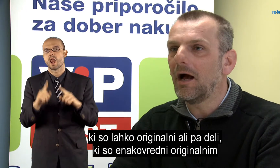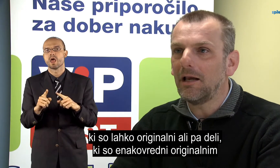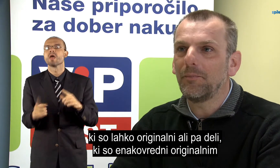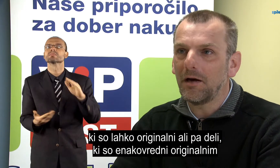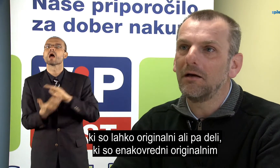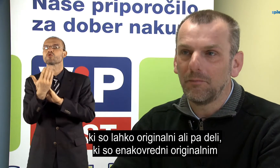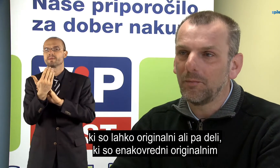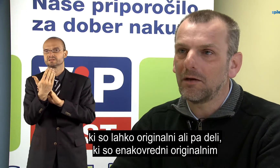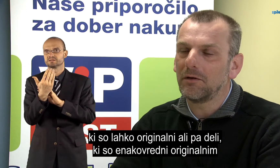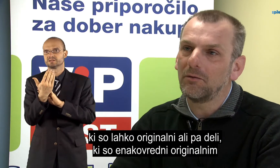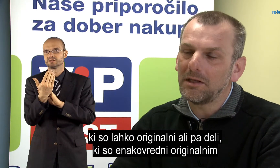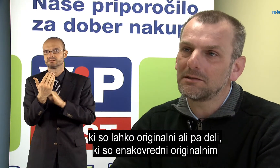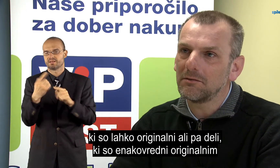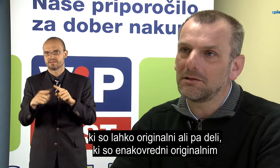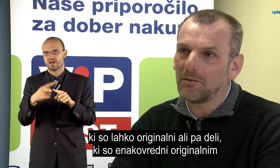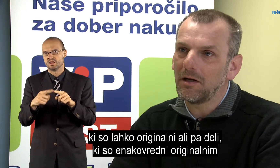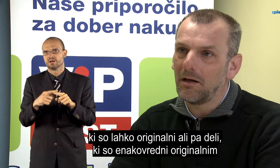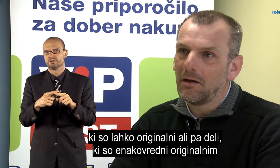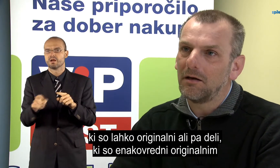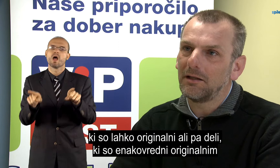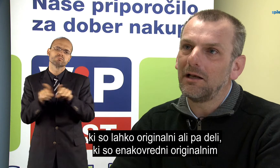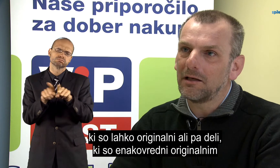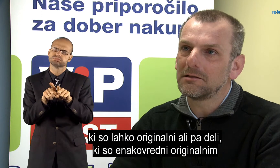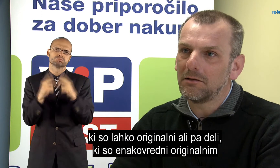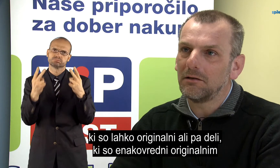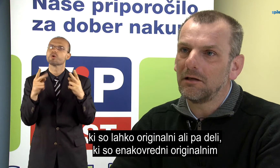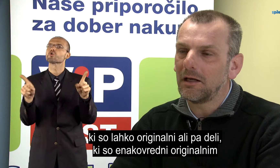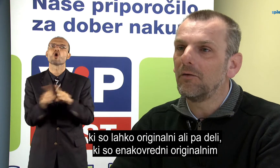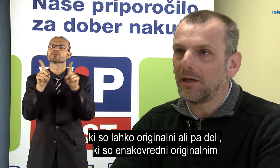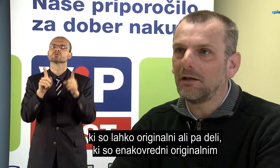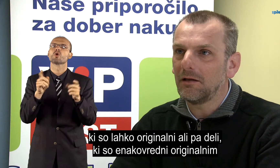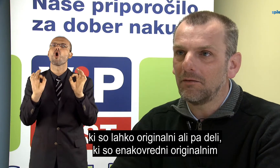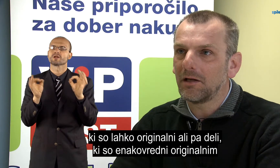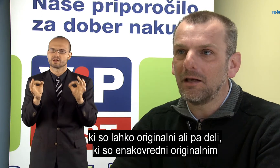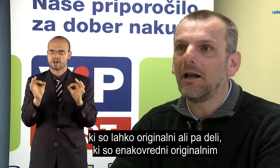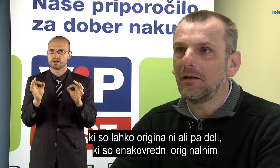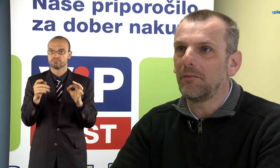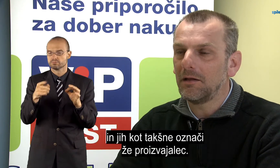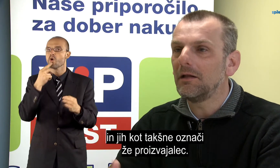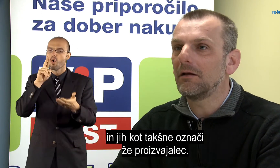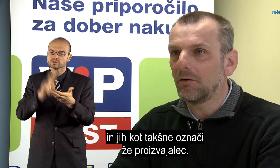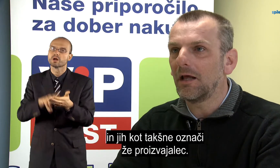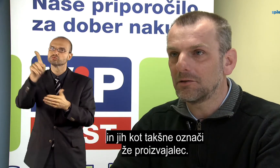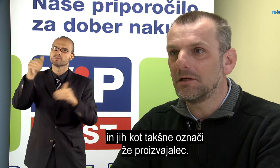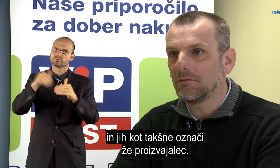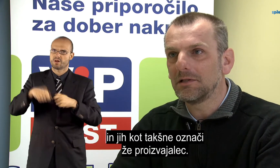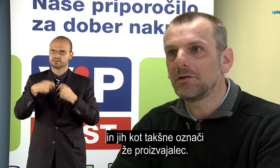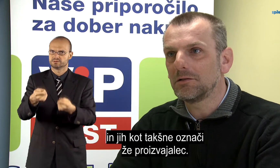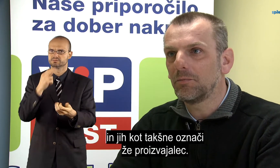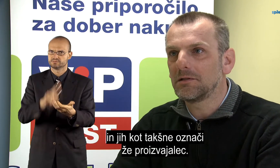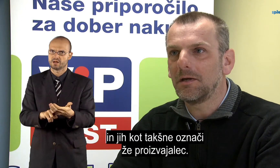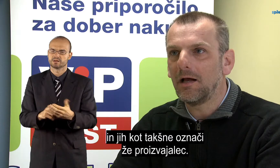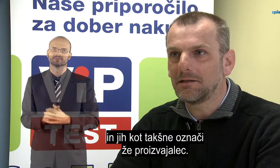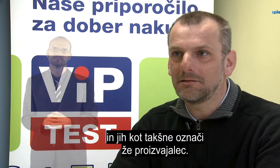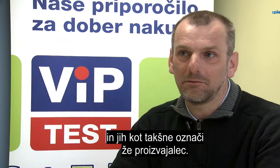originalni ali pa, nadomestki oziroma deli, ki so enakovredni originalnim in jih kot takšne označi